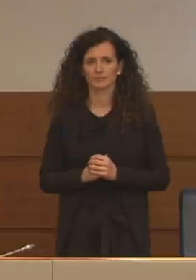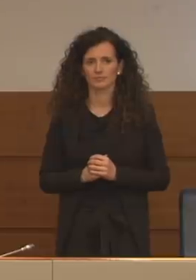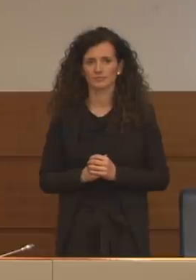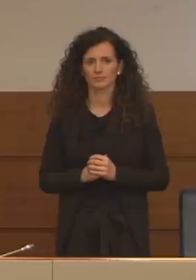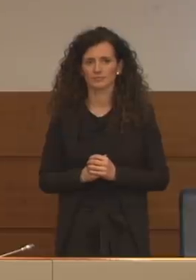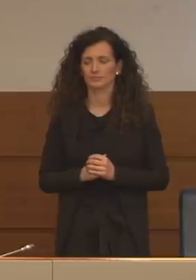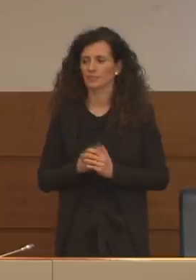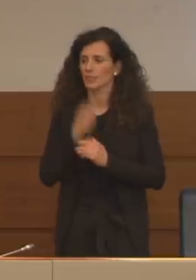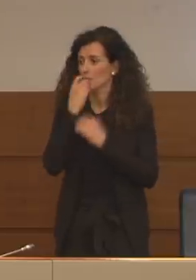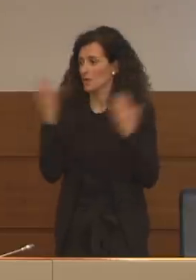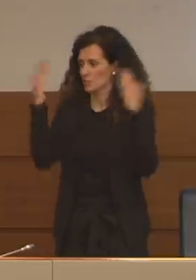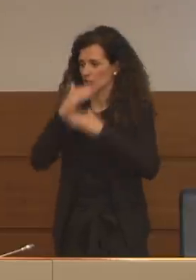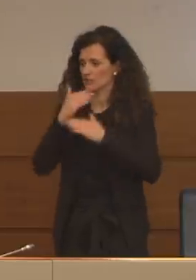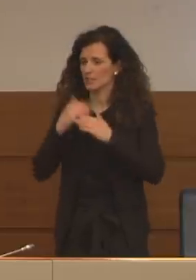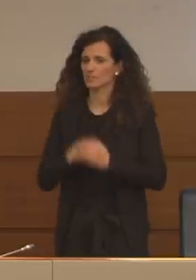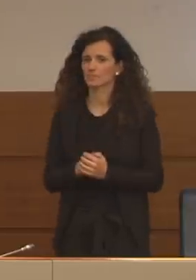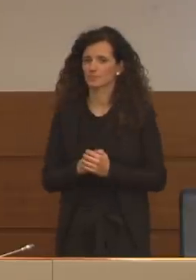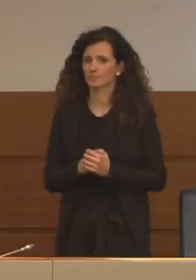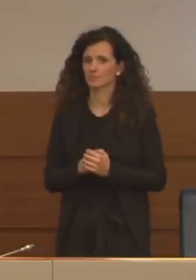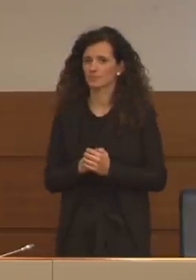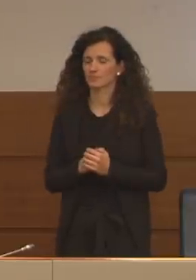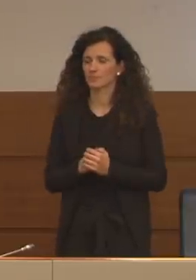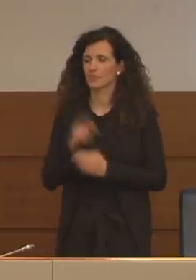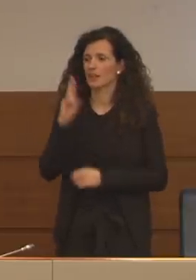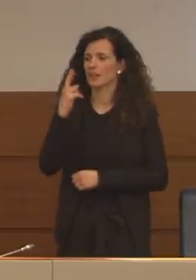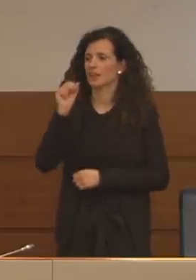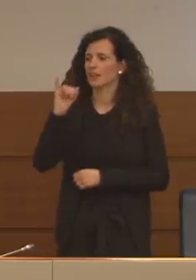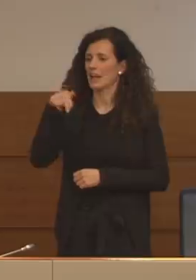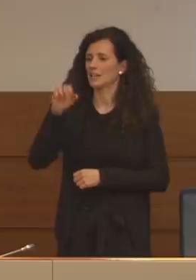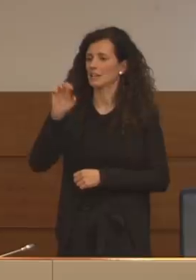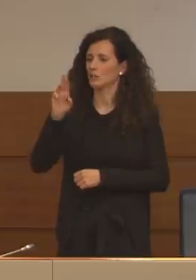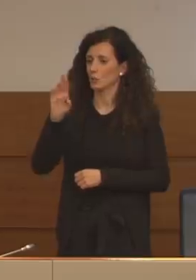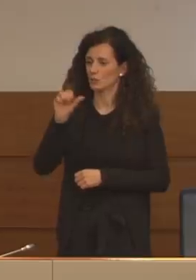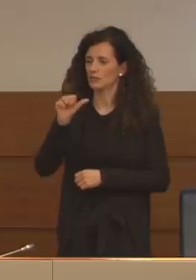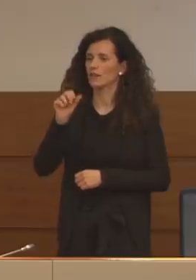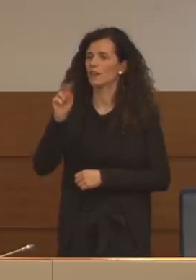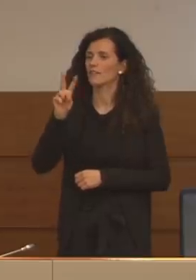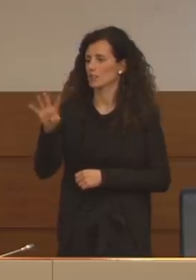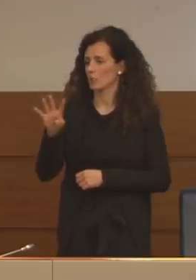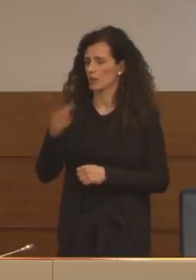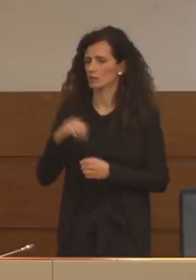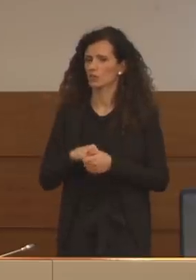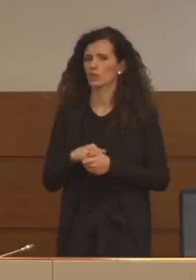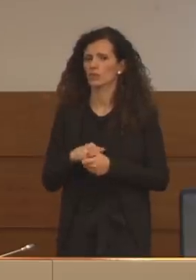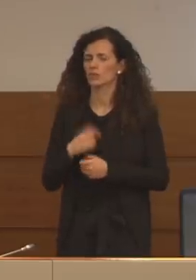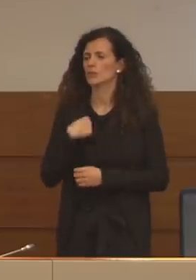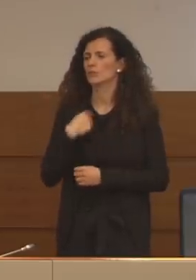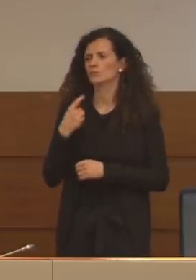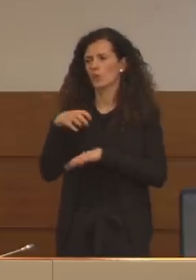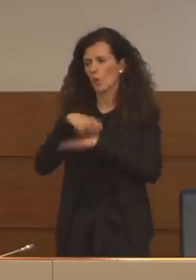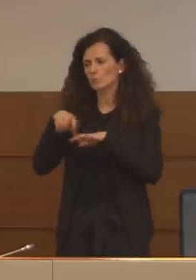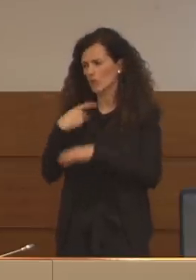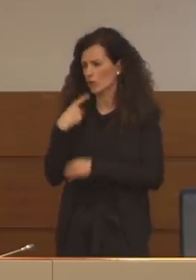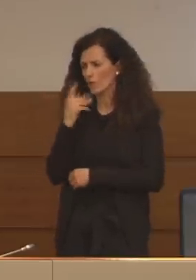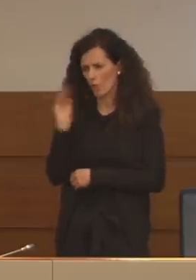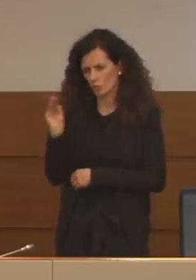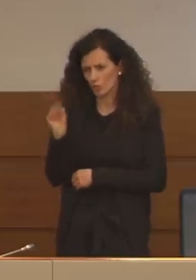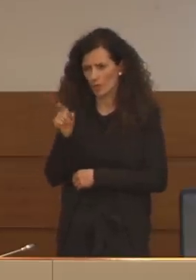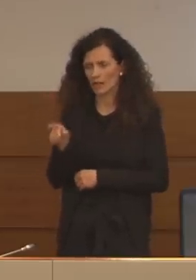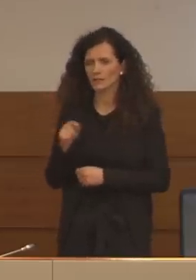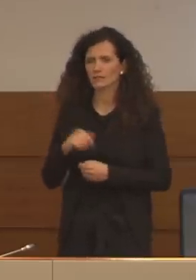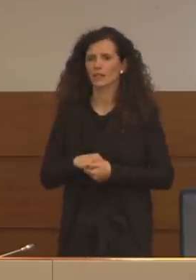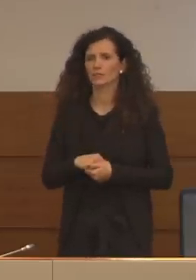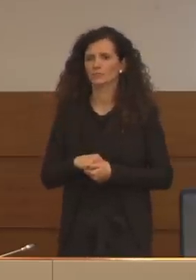buonasera e angela caponnetto rainews24 e le faccio una dai commissari una domanda riguardo